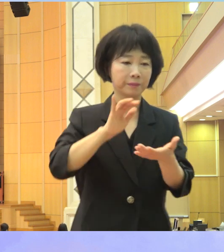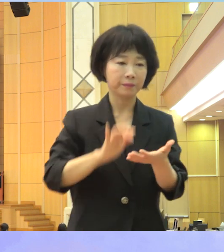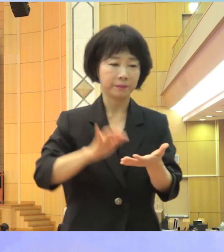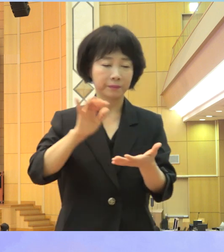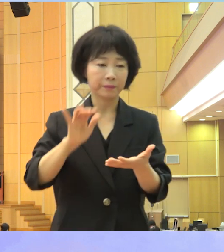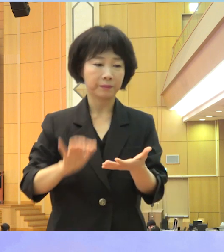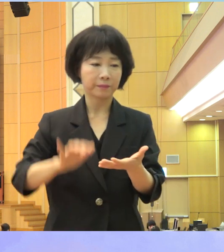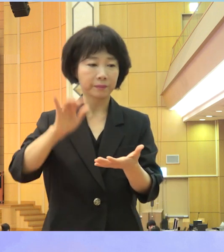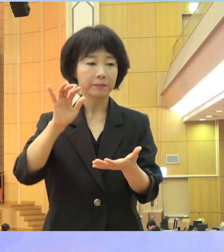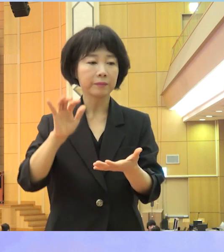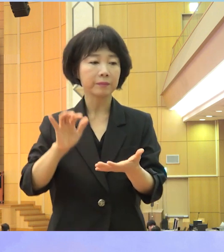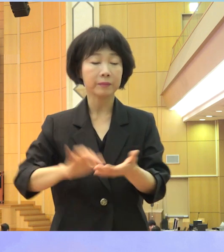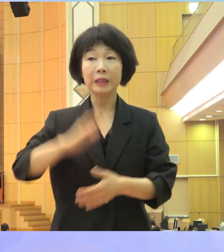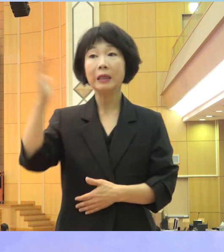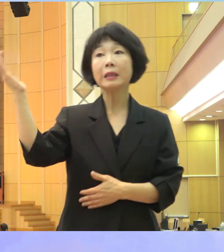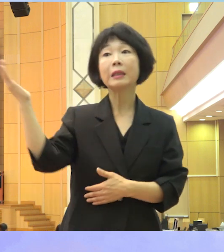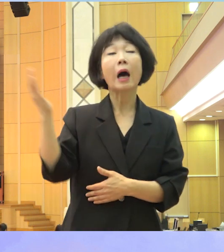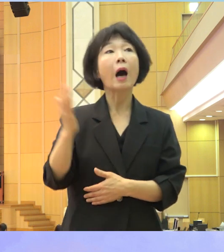나의